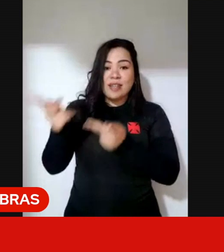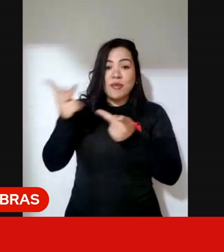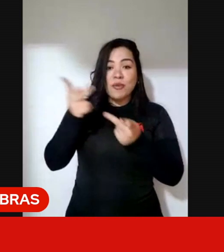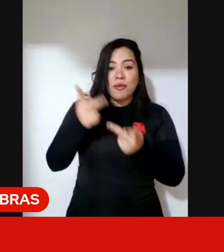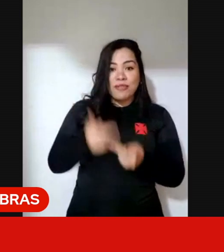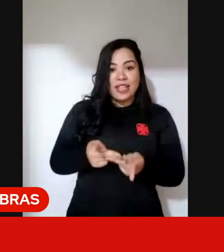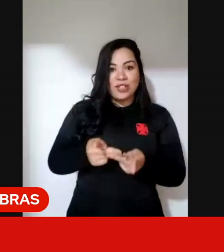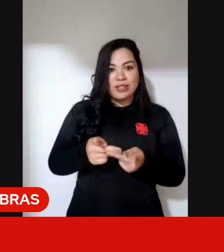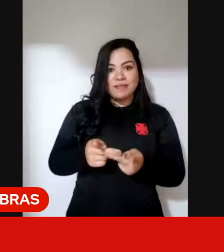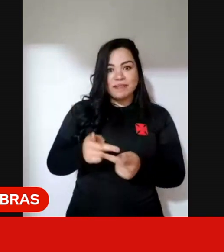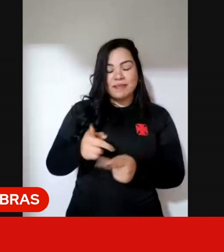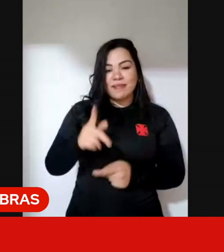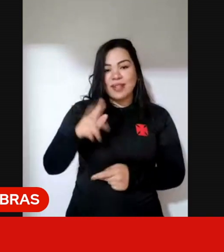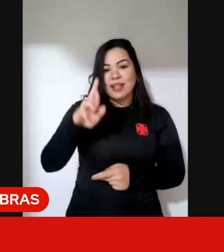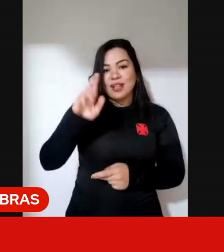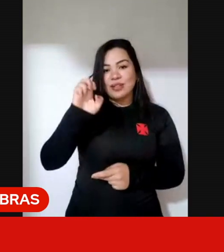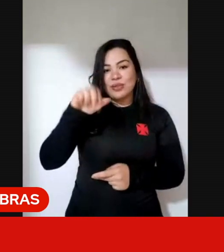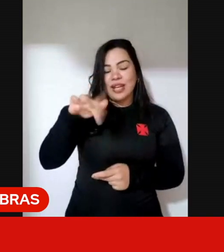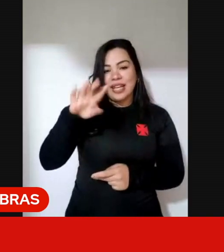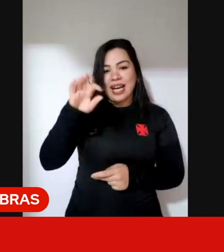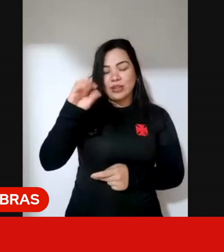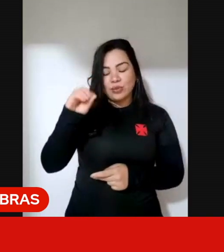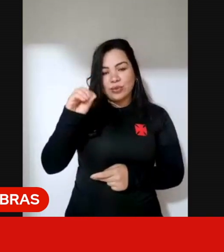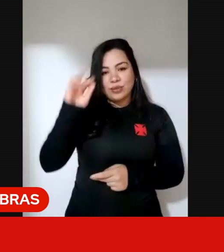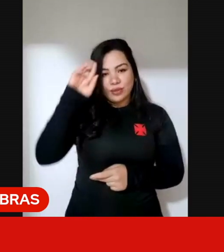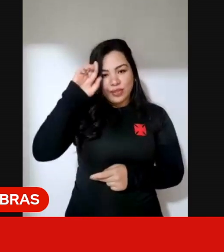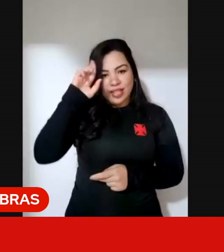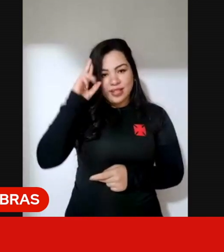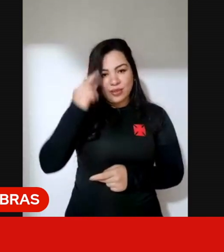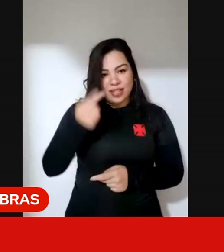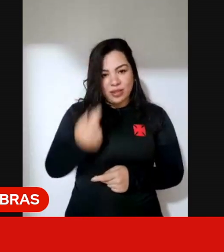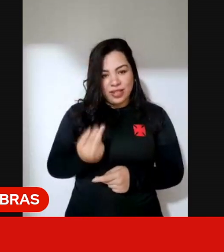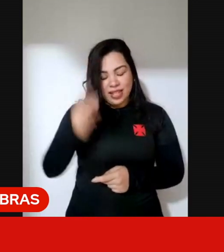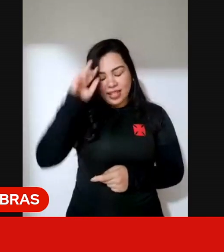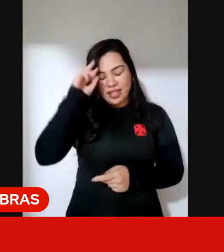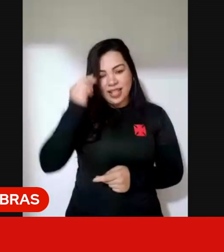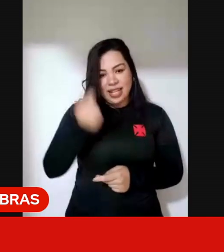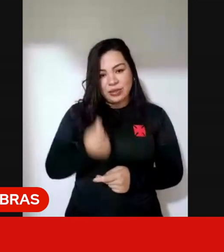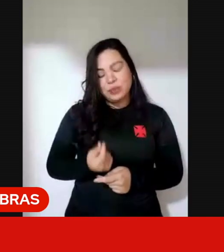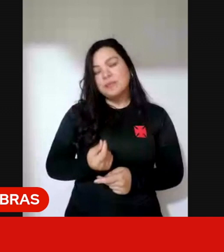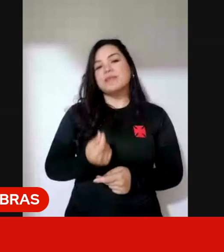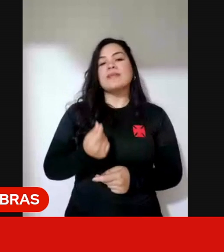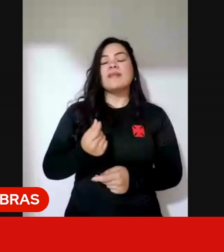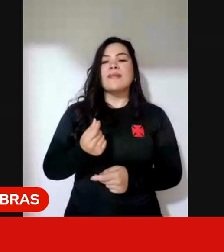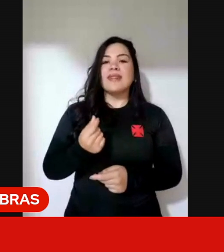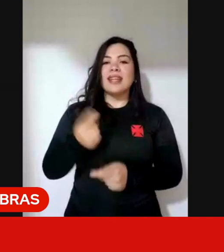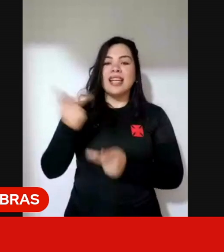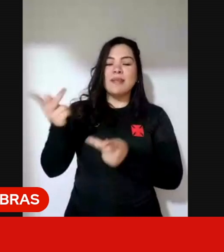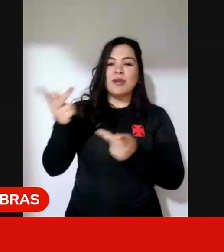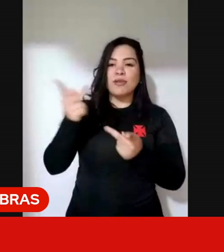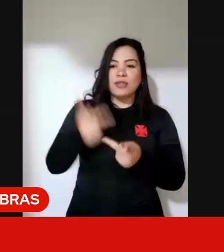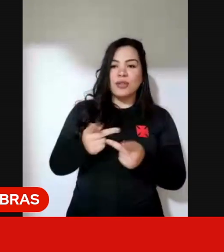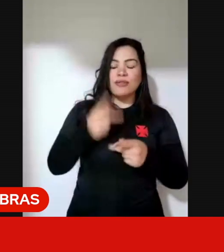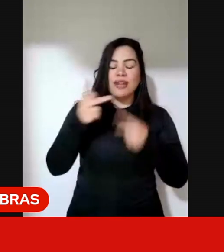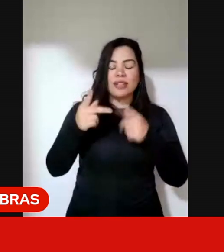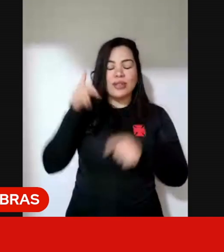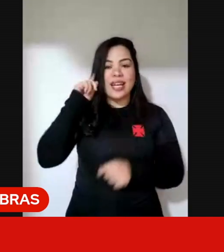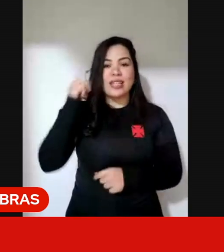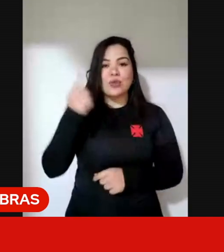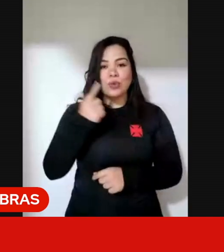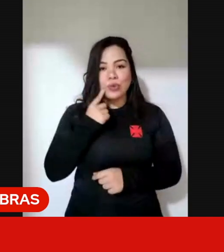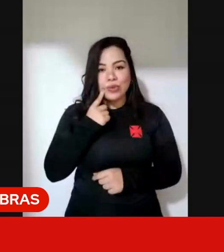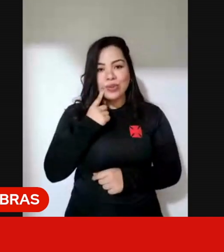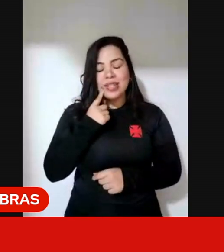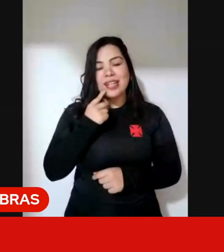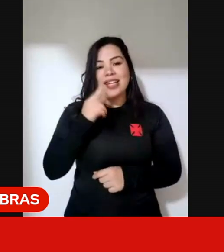E eu recebi um convite do Renato, esse é o sinal dele, Renato. Ele me convidou falando que